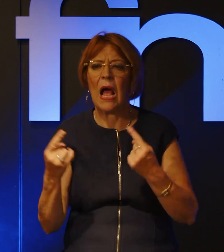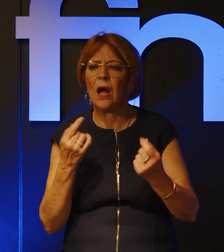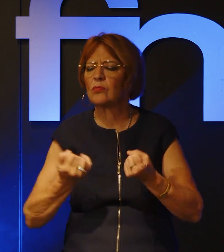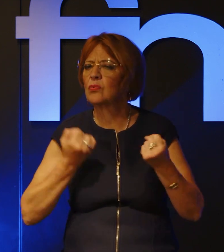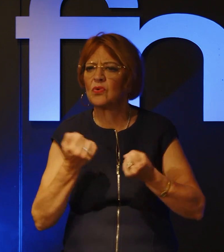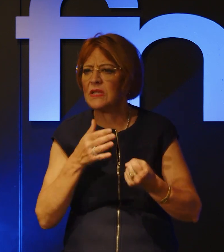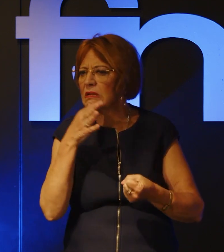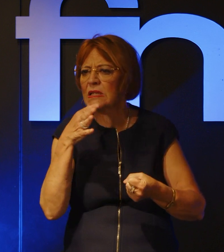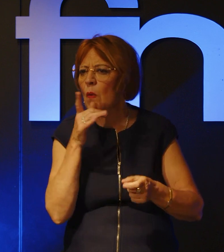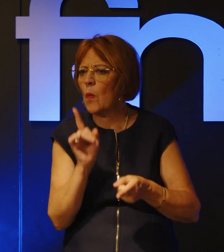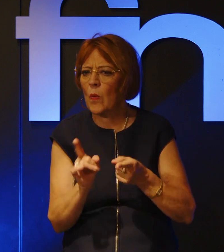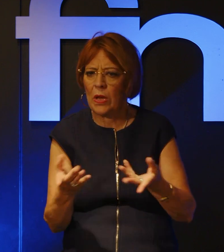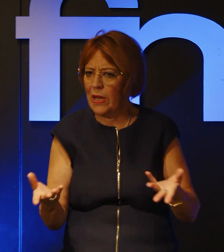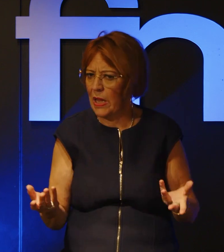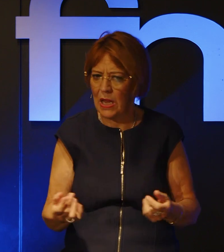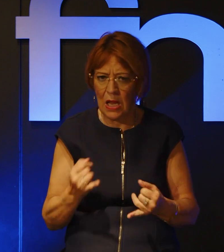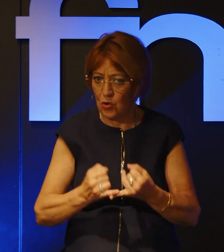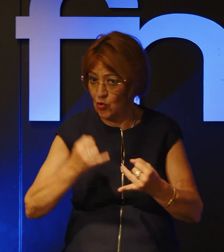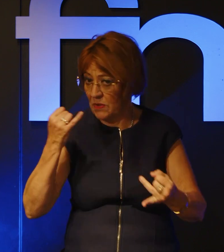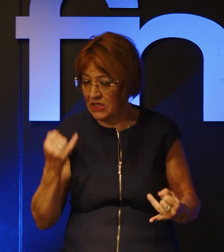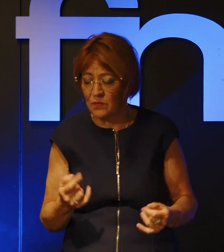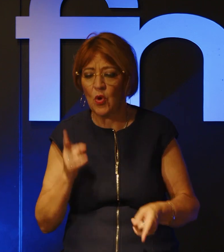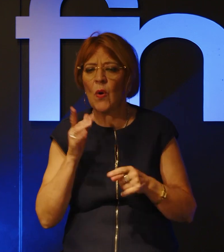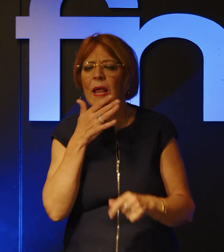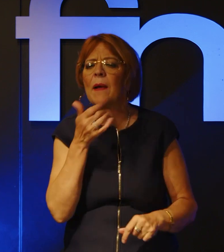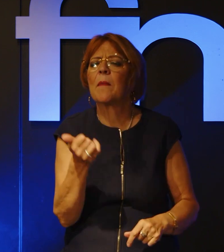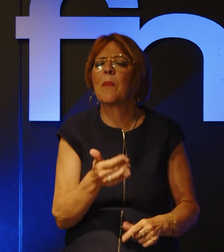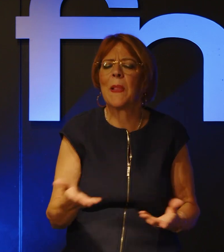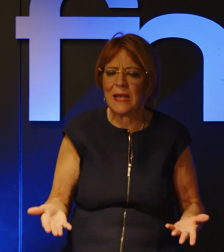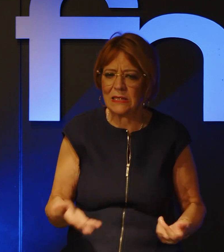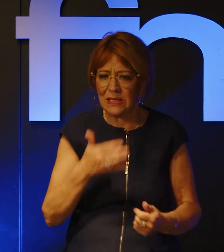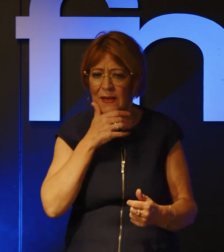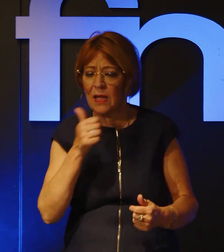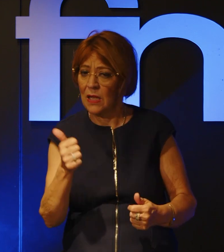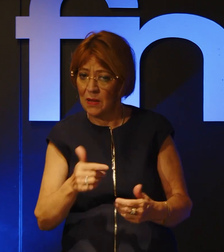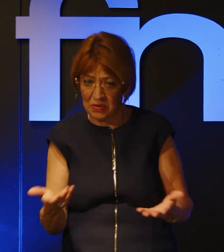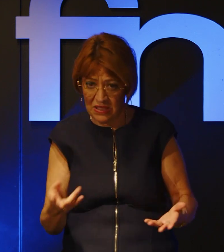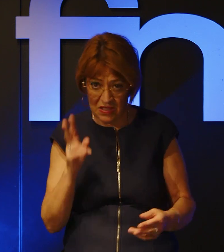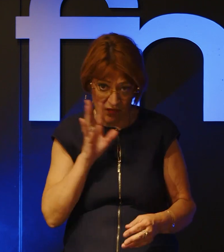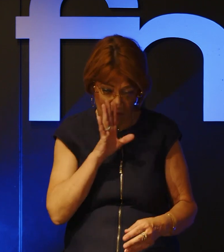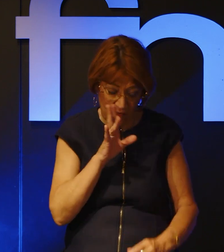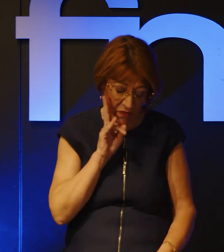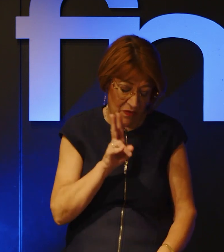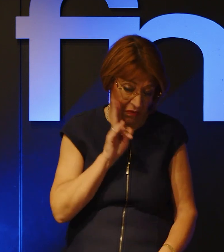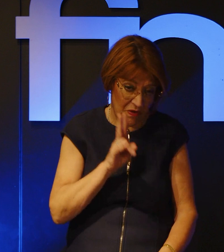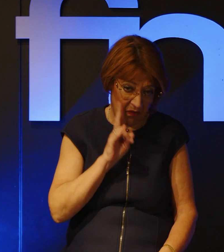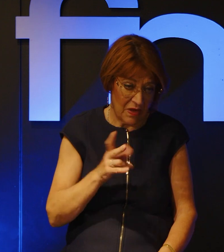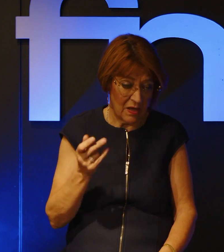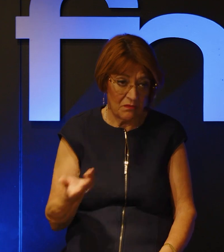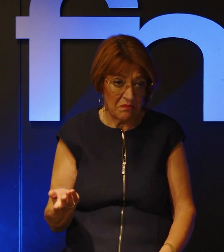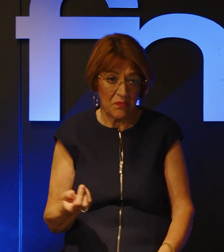se consegue definir a a automaticamente que é o que é que é a beleza porque a beleza se forem ver ao longo dos ela foi